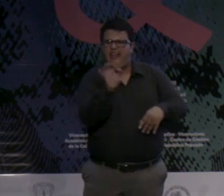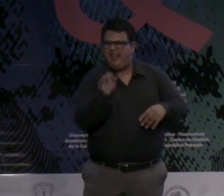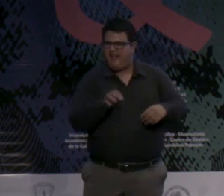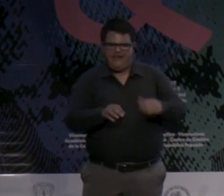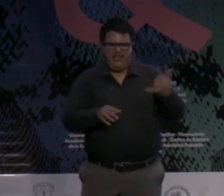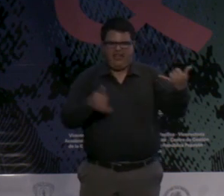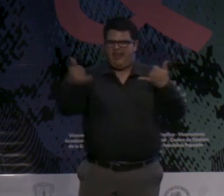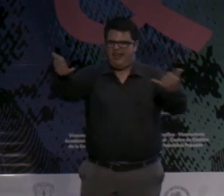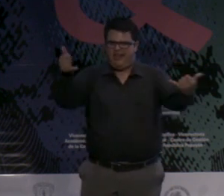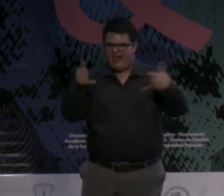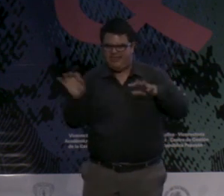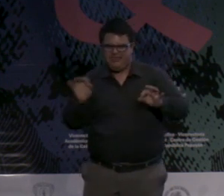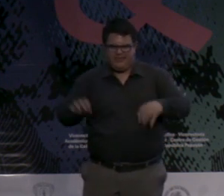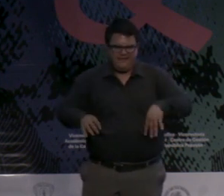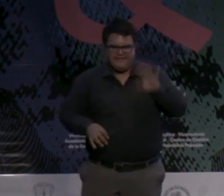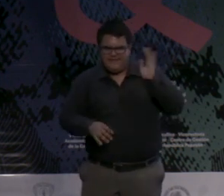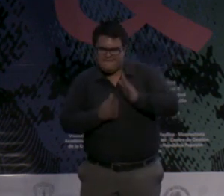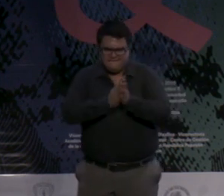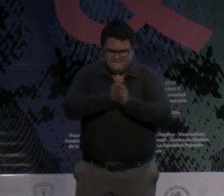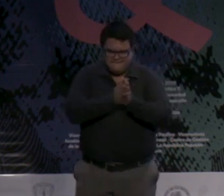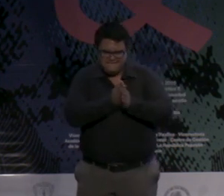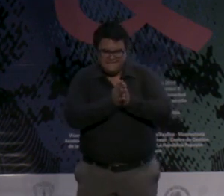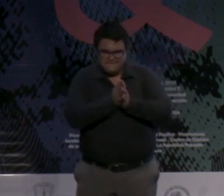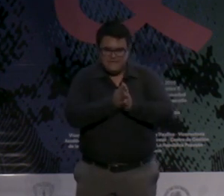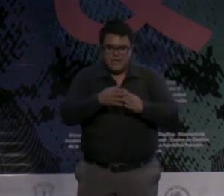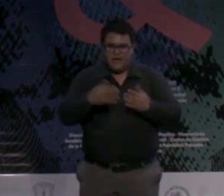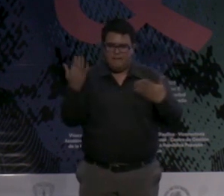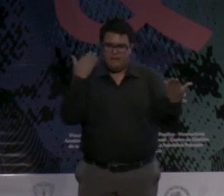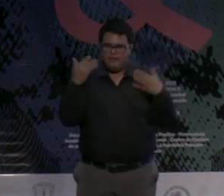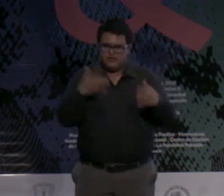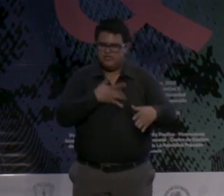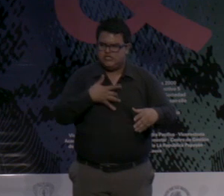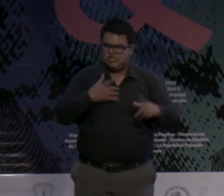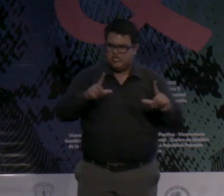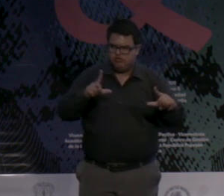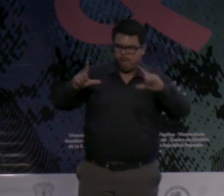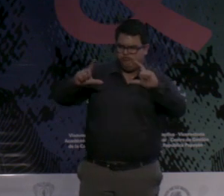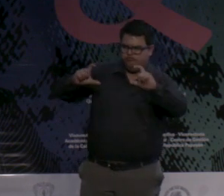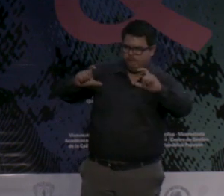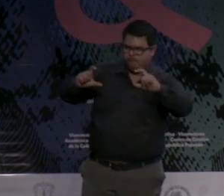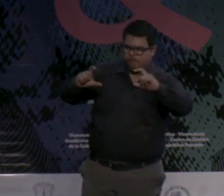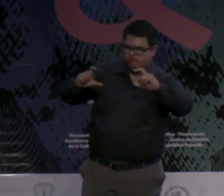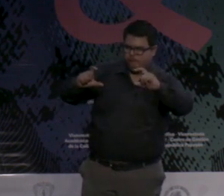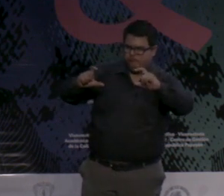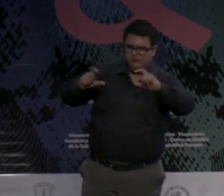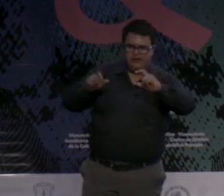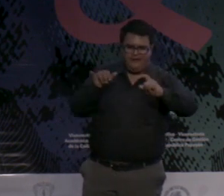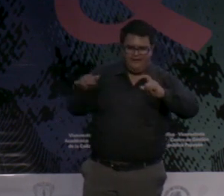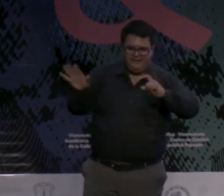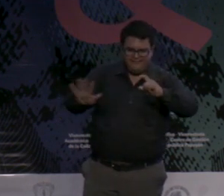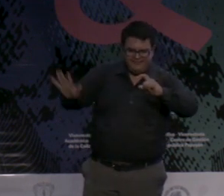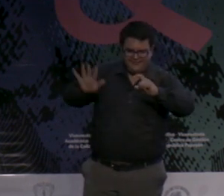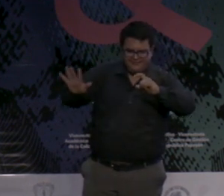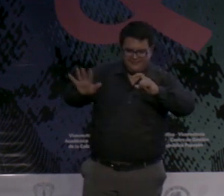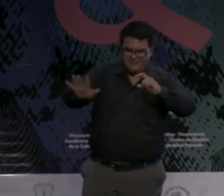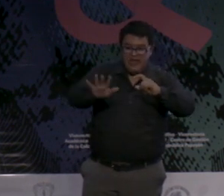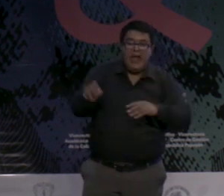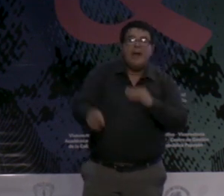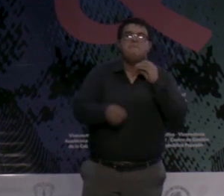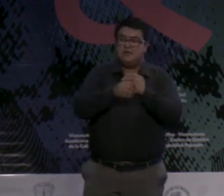la desprotección que sienten que deben grabar esto con cámaras que tienen en sus casas. Y segundo, les gritan